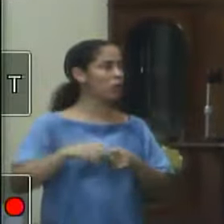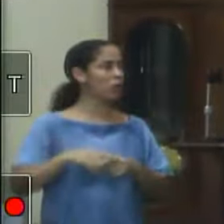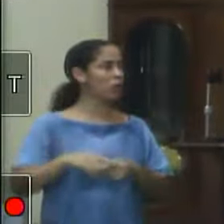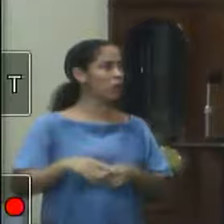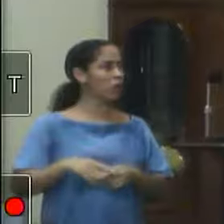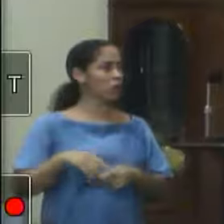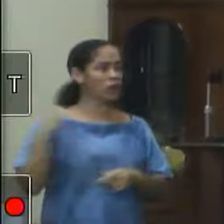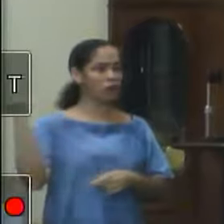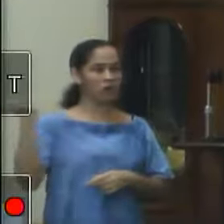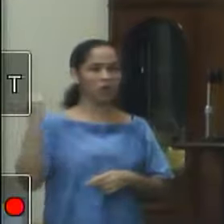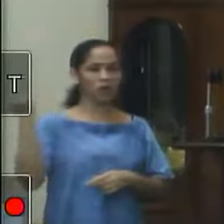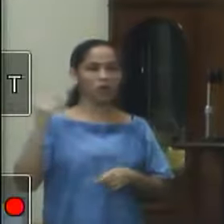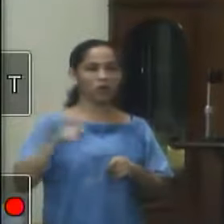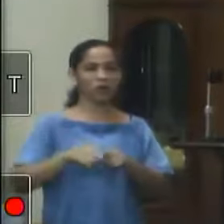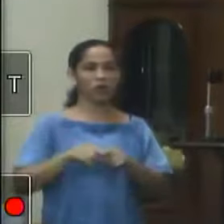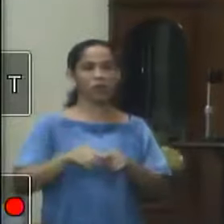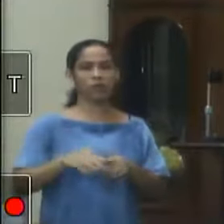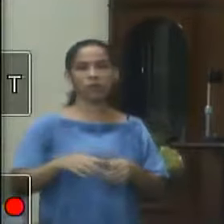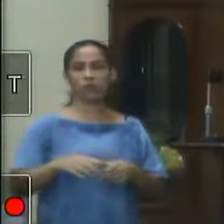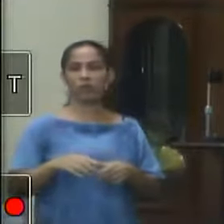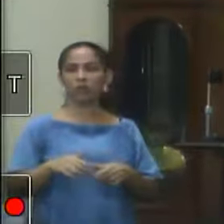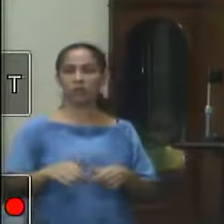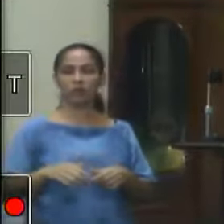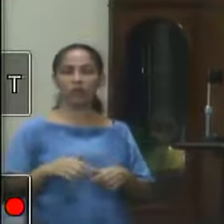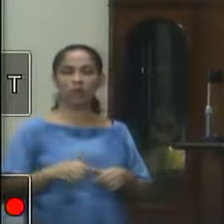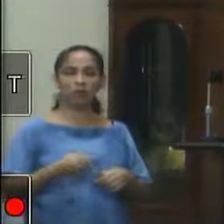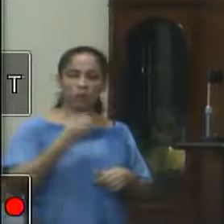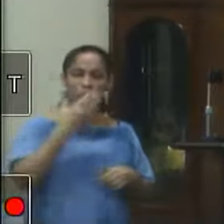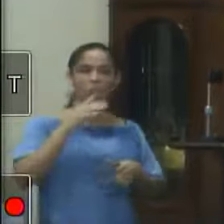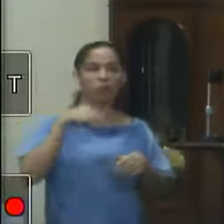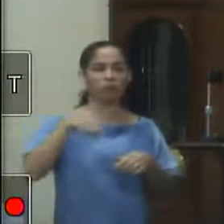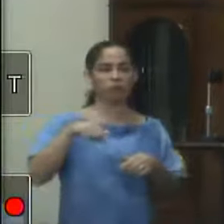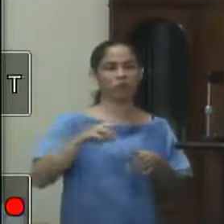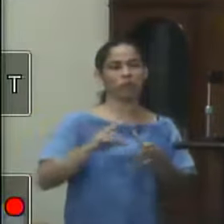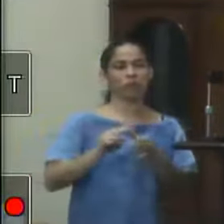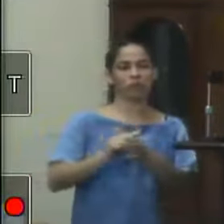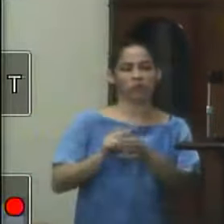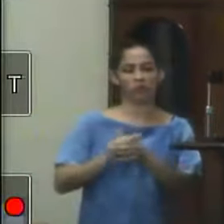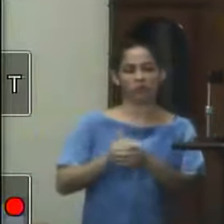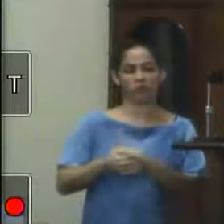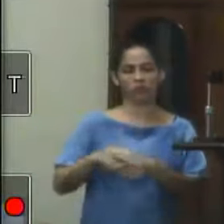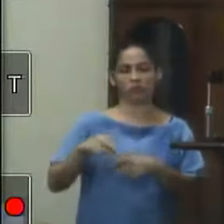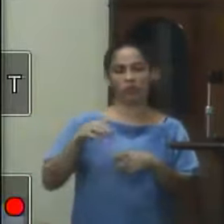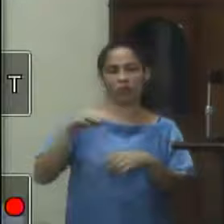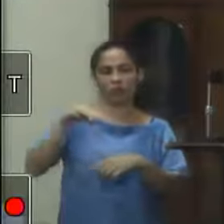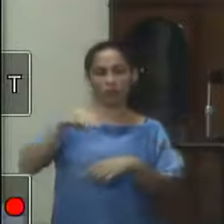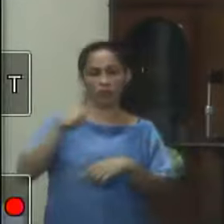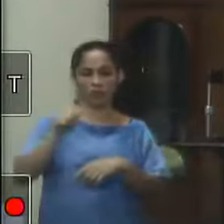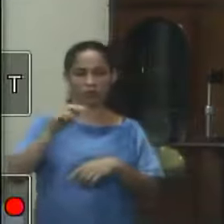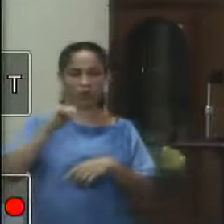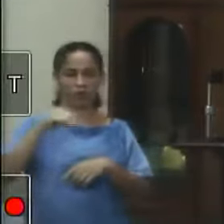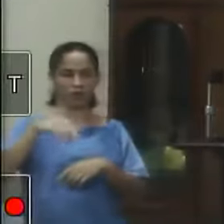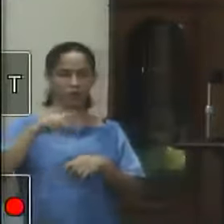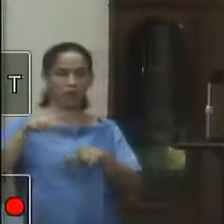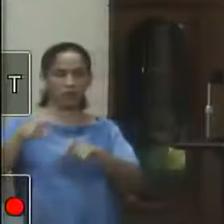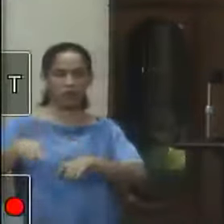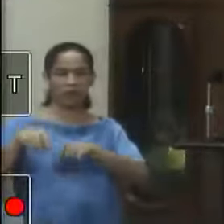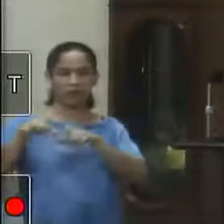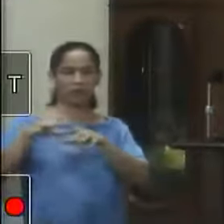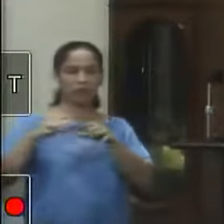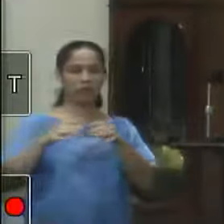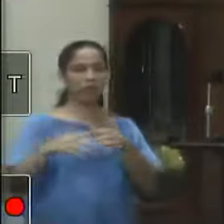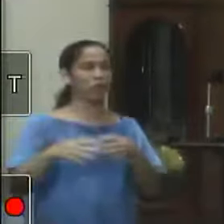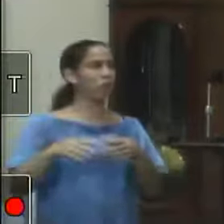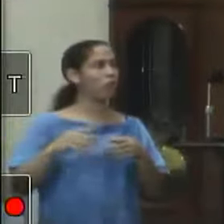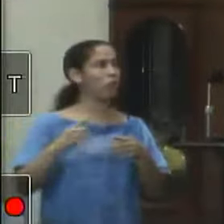dizer a importância e o tamanho do benefício que essa máquina pode trazer. Porque a gente tem muitas dúvidas, Celcim.